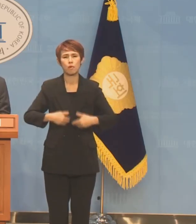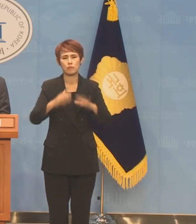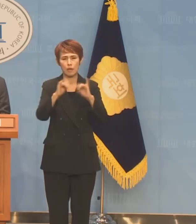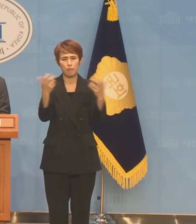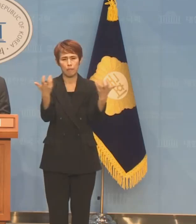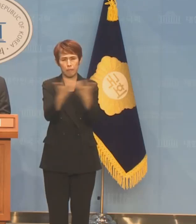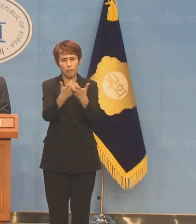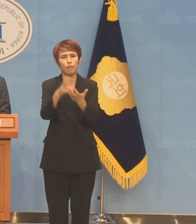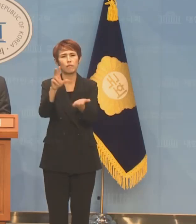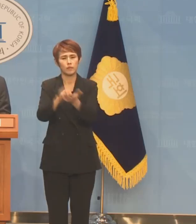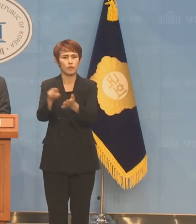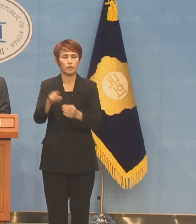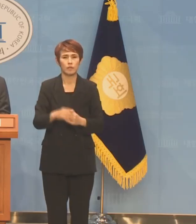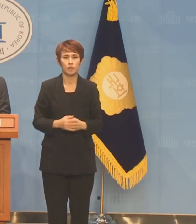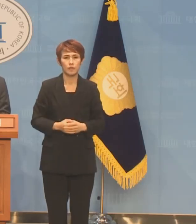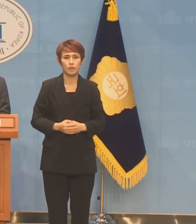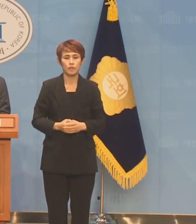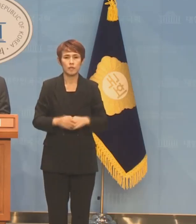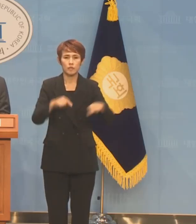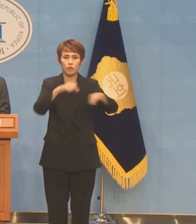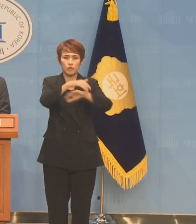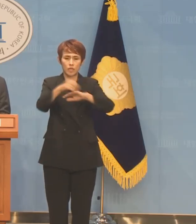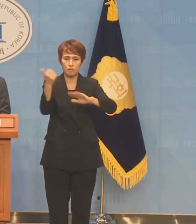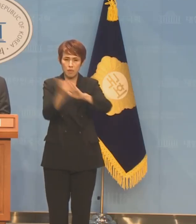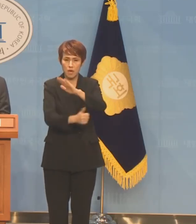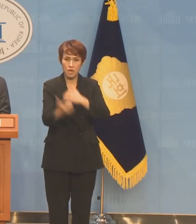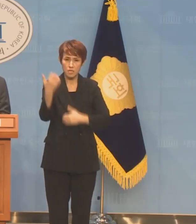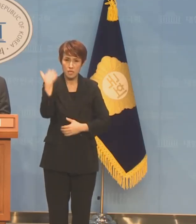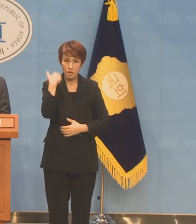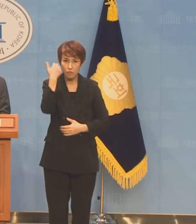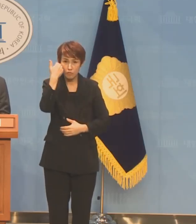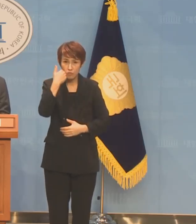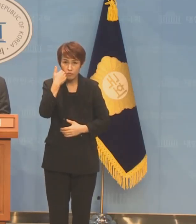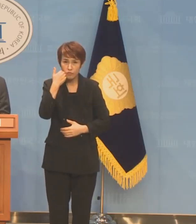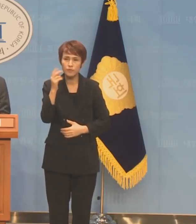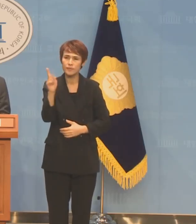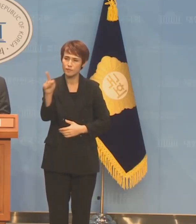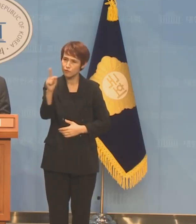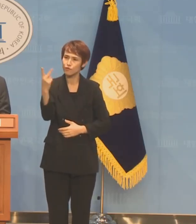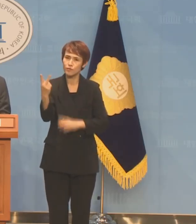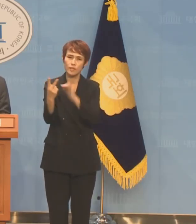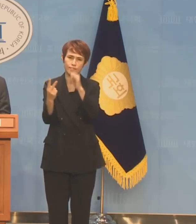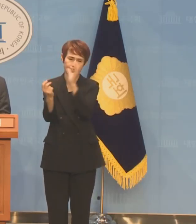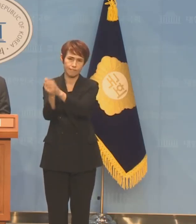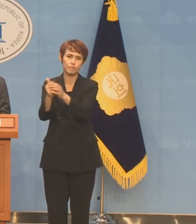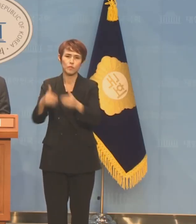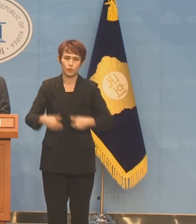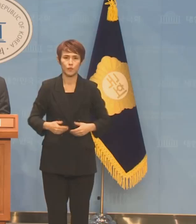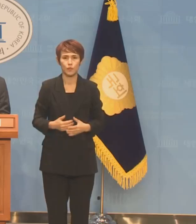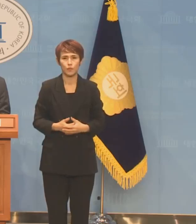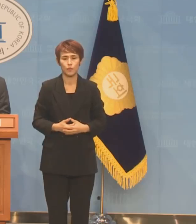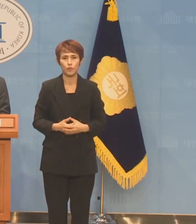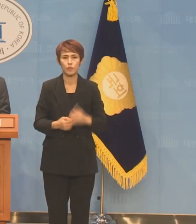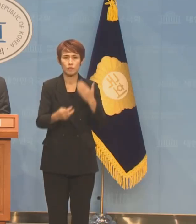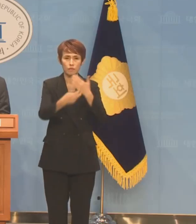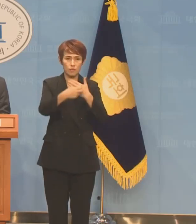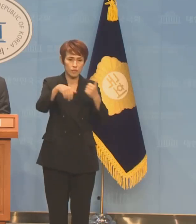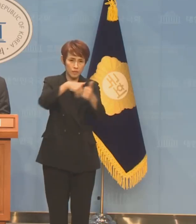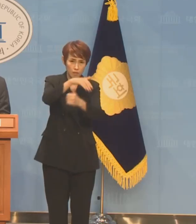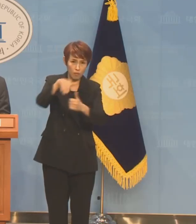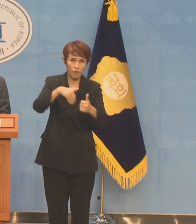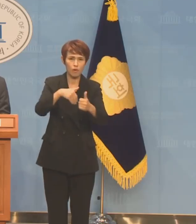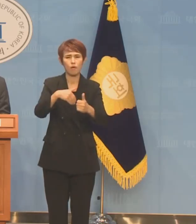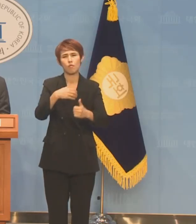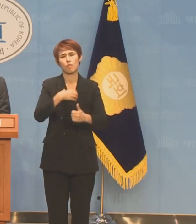놓여 있습니다. 정책 실패의 책임은 현장을 외면한 자들이 져야 합니다. 이미 의료교육 현장은 위기에 처해